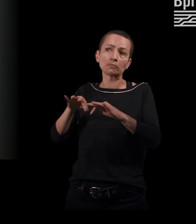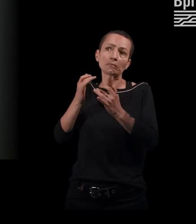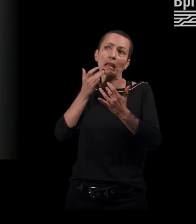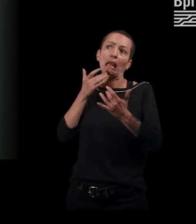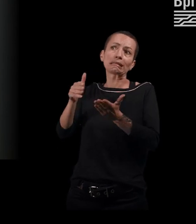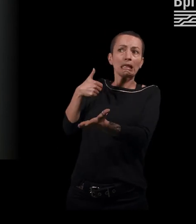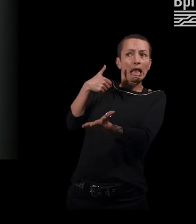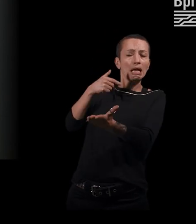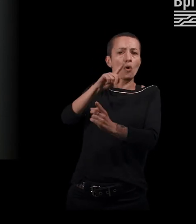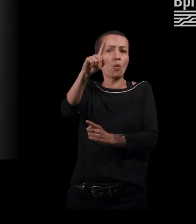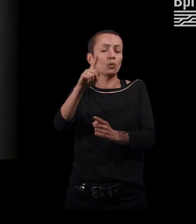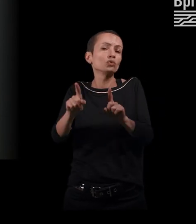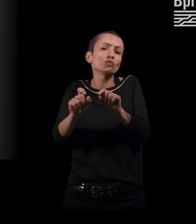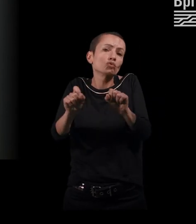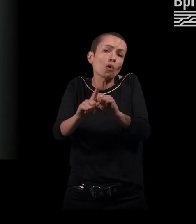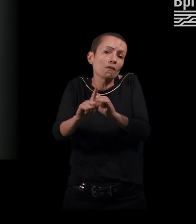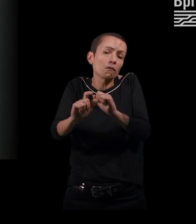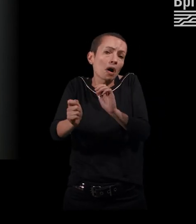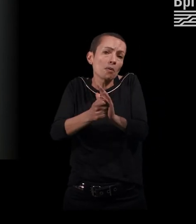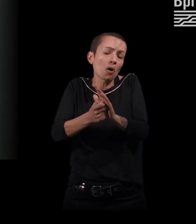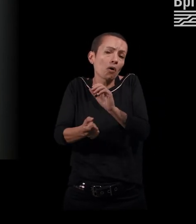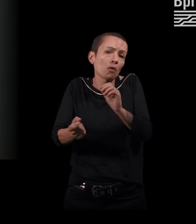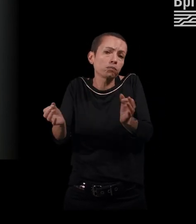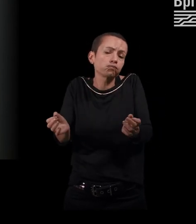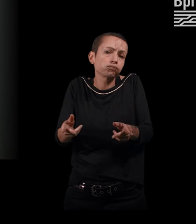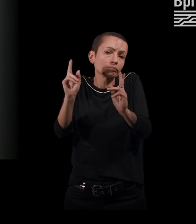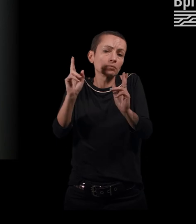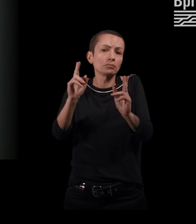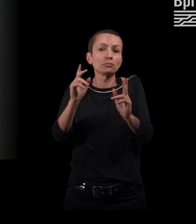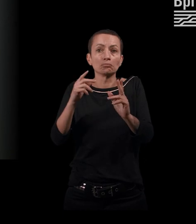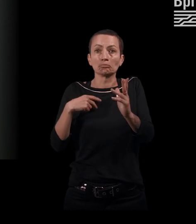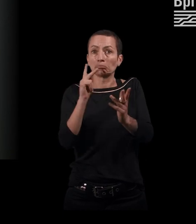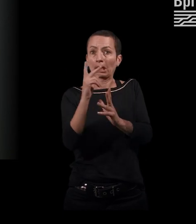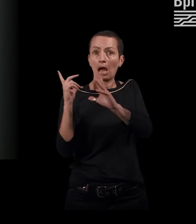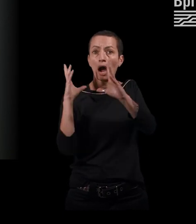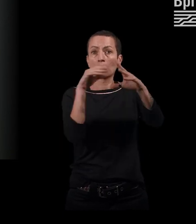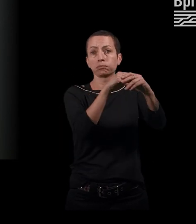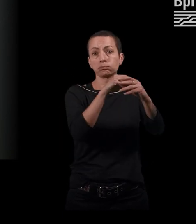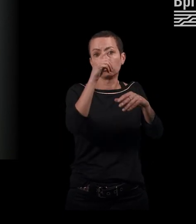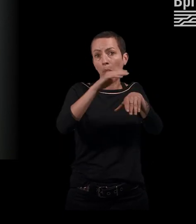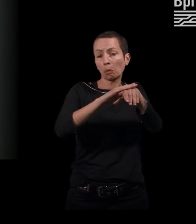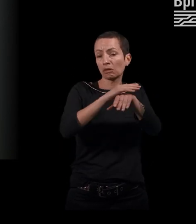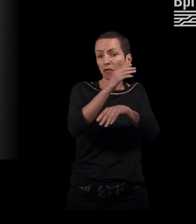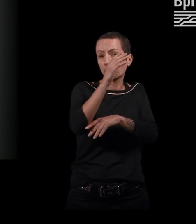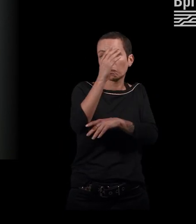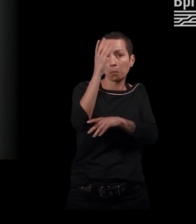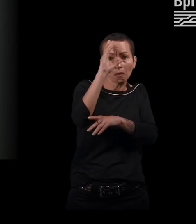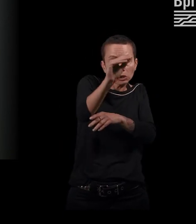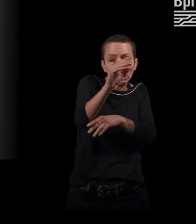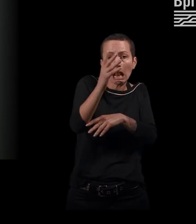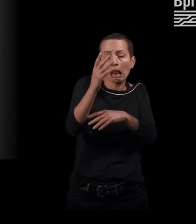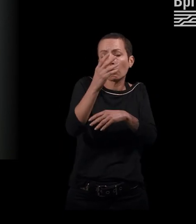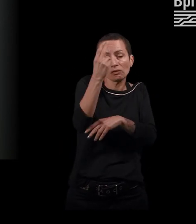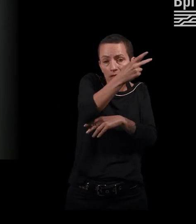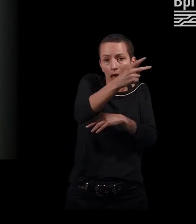particulier. Donc, je suis parti à Paris pour des raisons professionnelles ou universitaires, à Dubaï pour des raisons